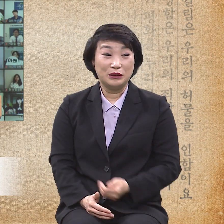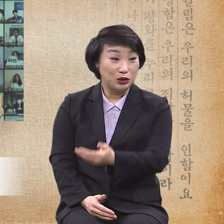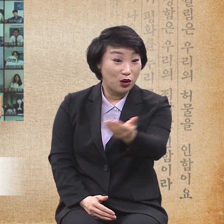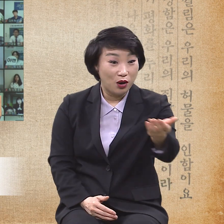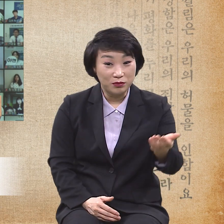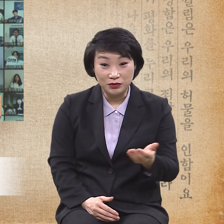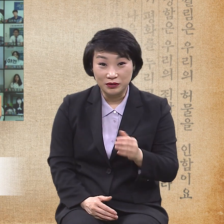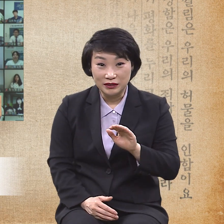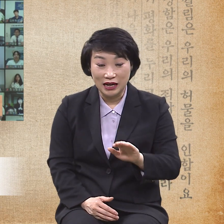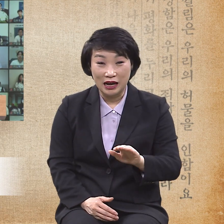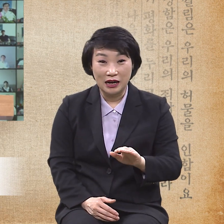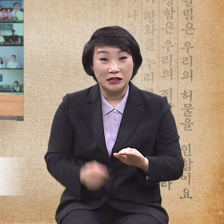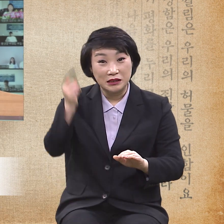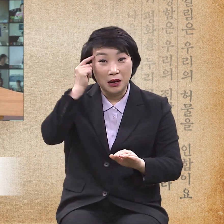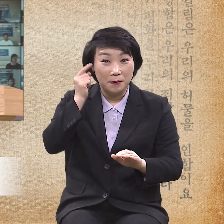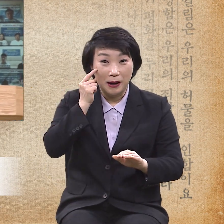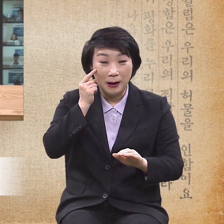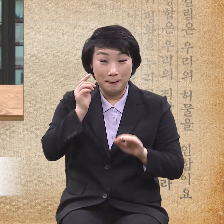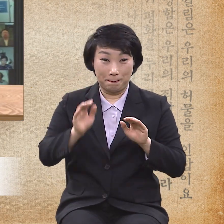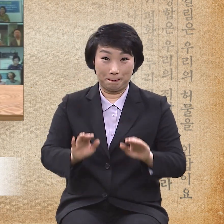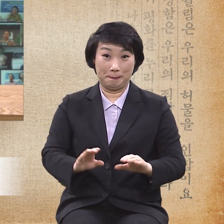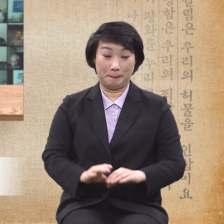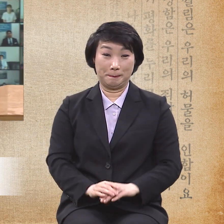여러분 보세요 여러분.